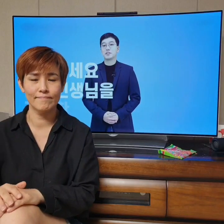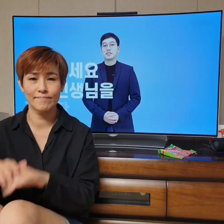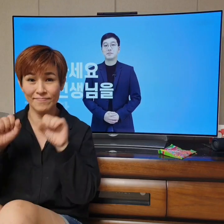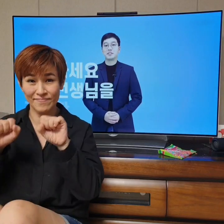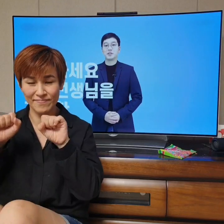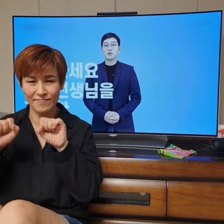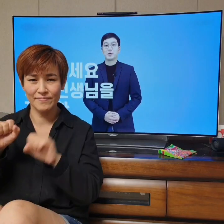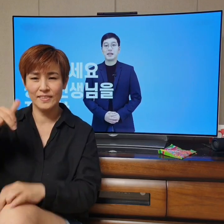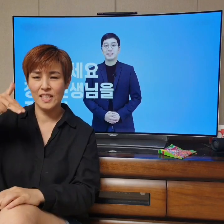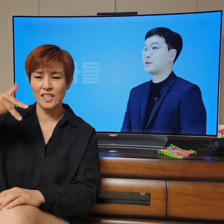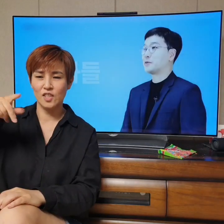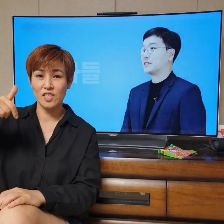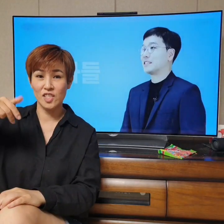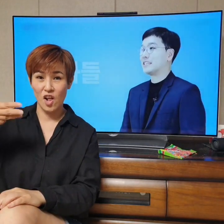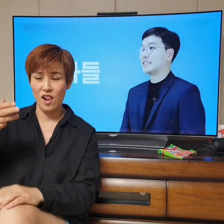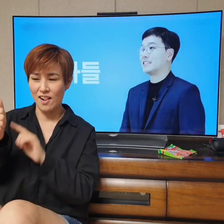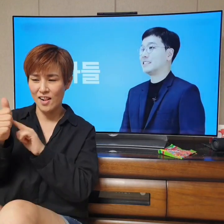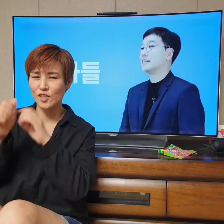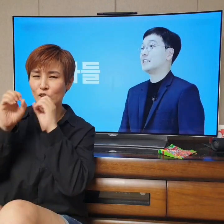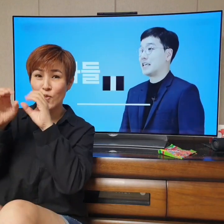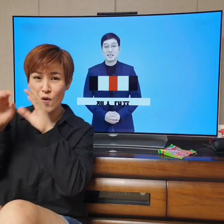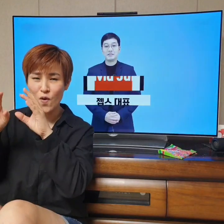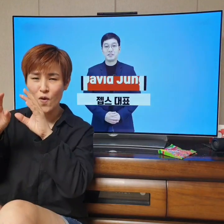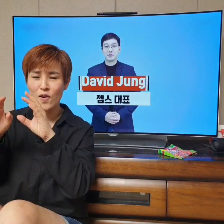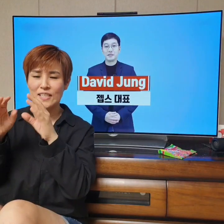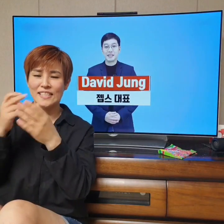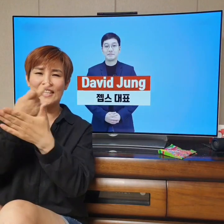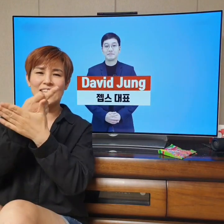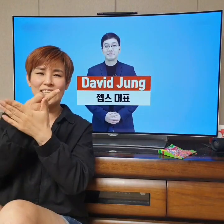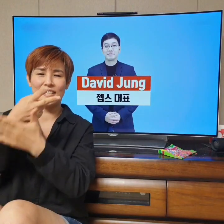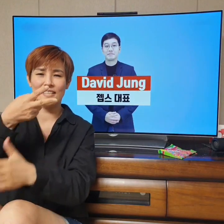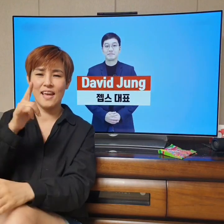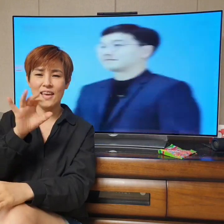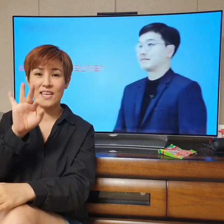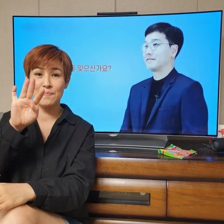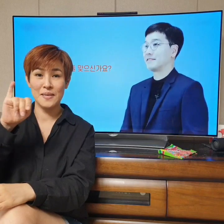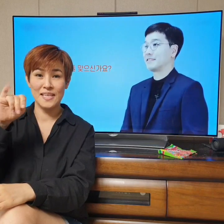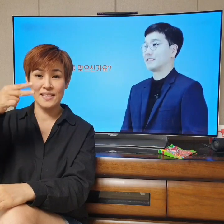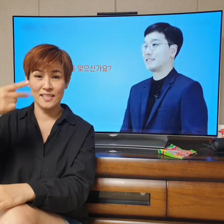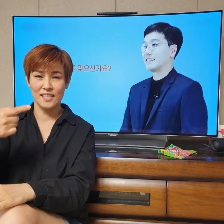안녕하세요. 정철 선생님을 전도한 바로 그 큰아들 데이빗 선입니다.